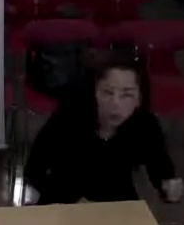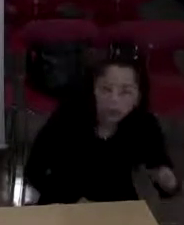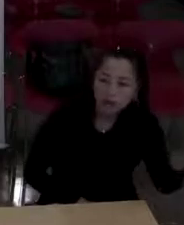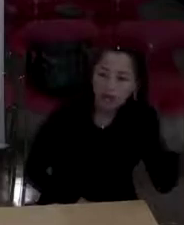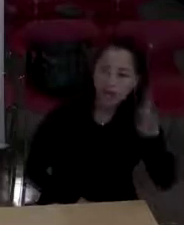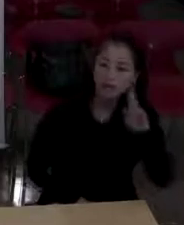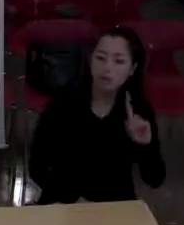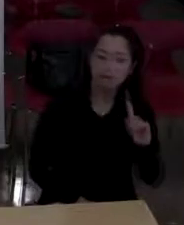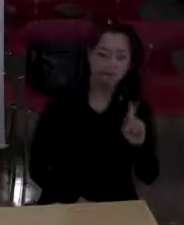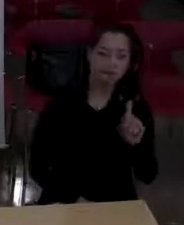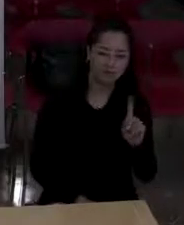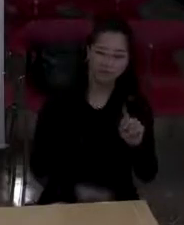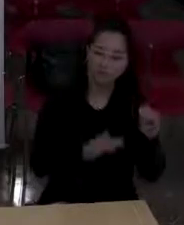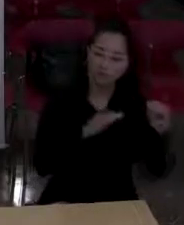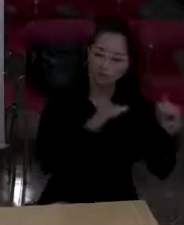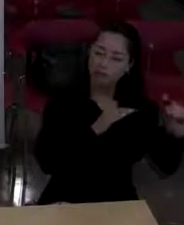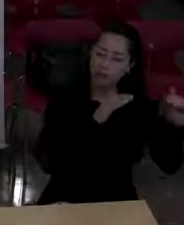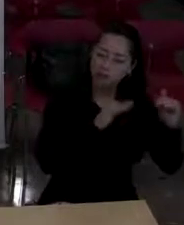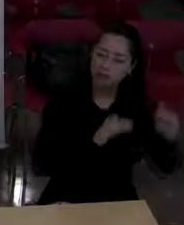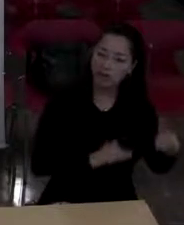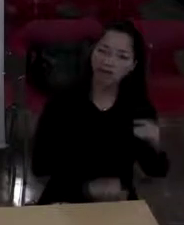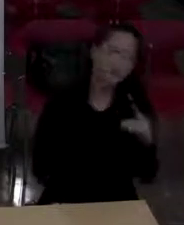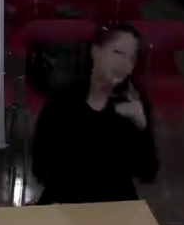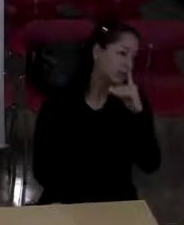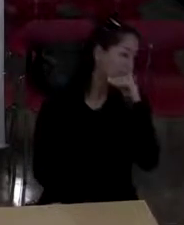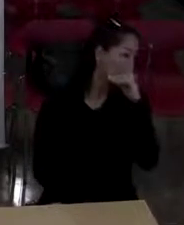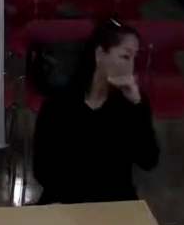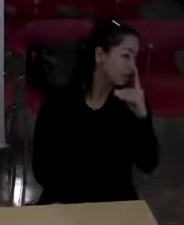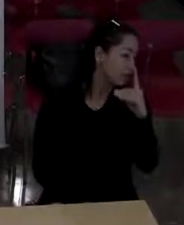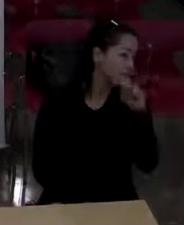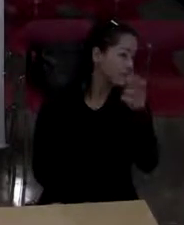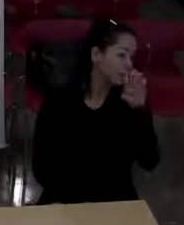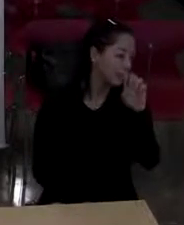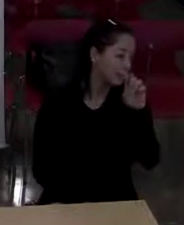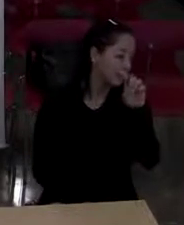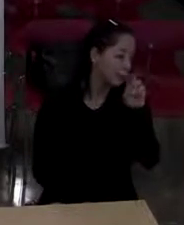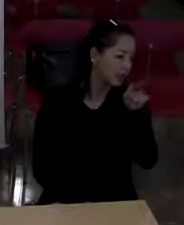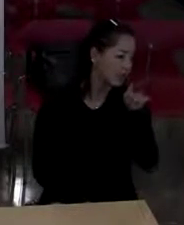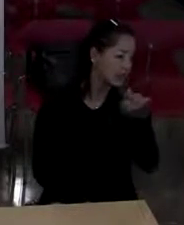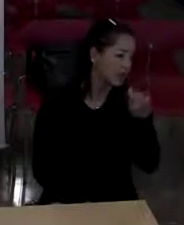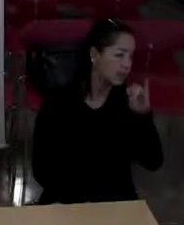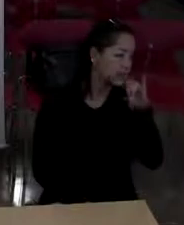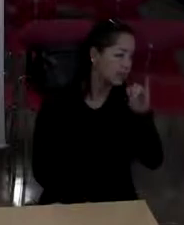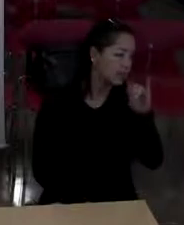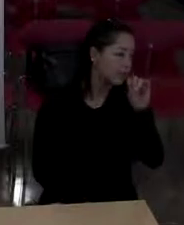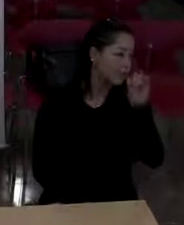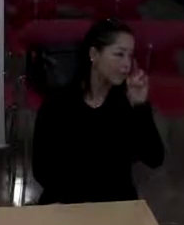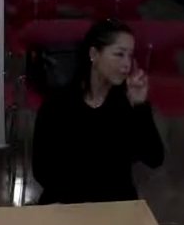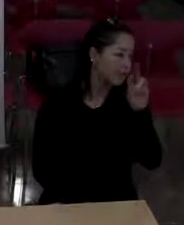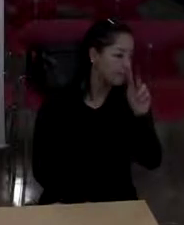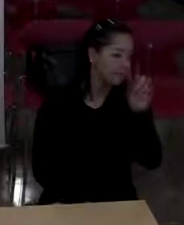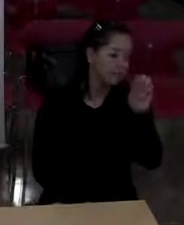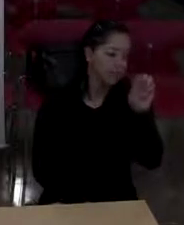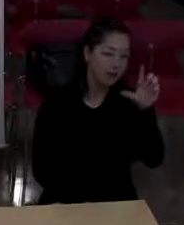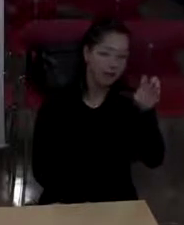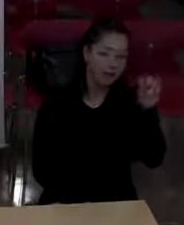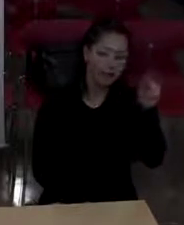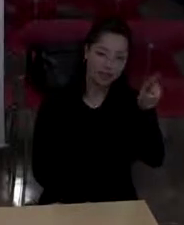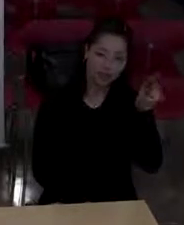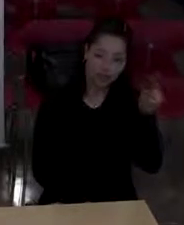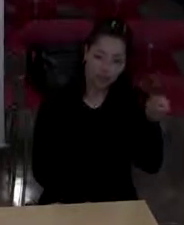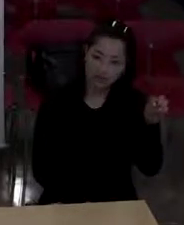los sonidos a 20-25 decibeles, mientras que cuando recordamos el video que vimos inicialmente, que estaba también en el proceso,